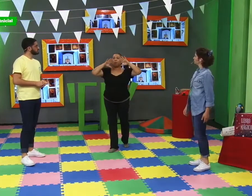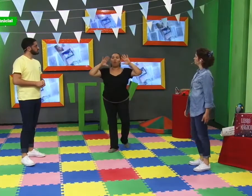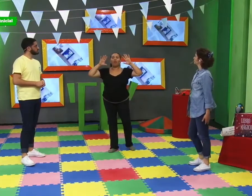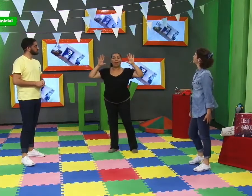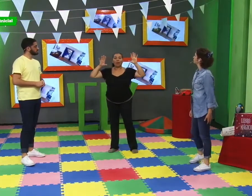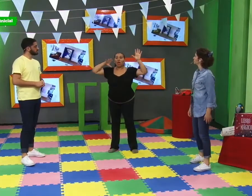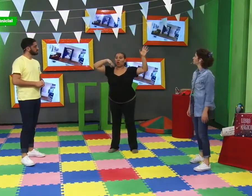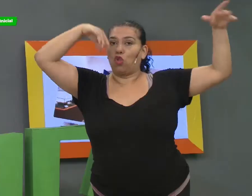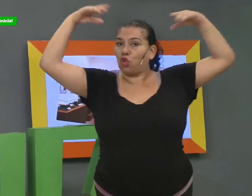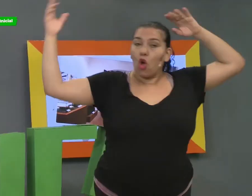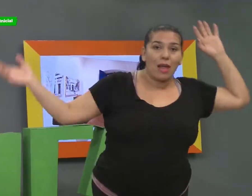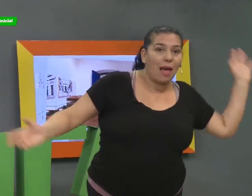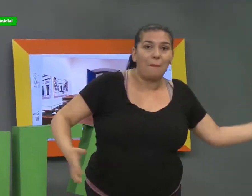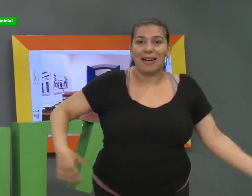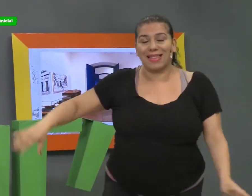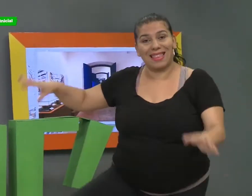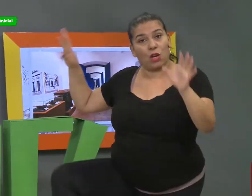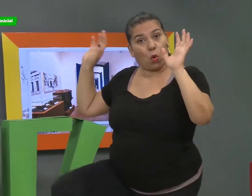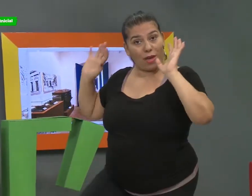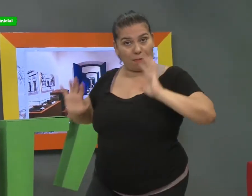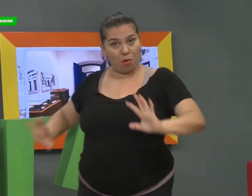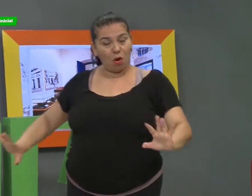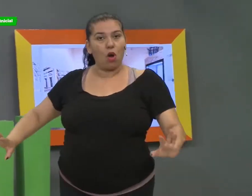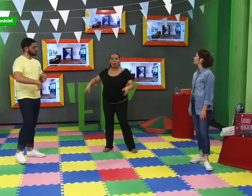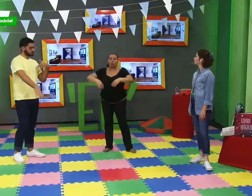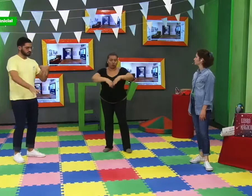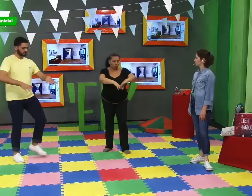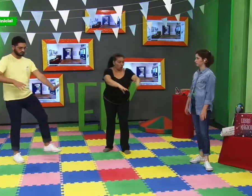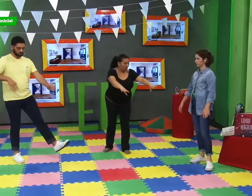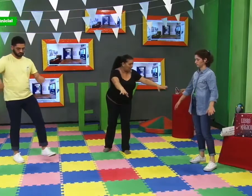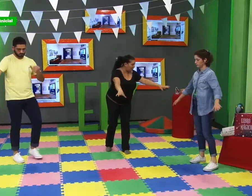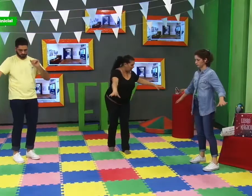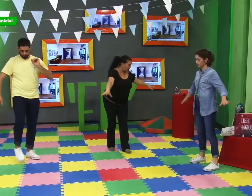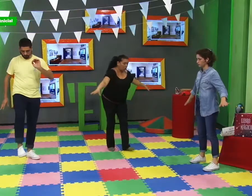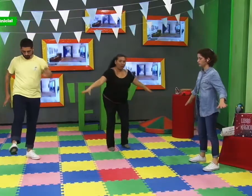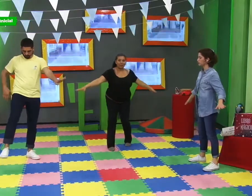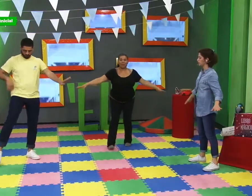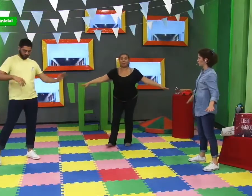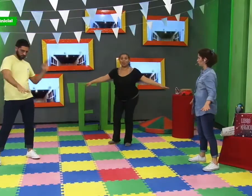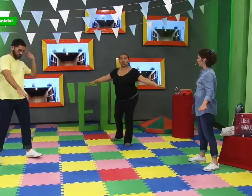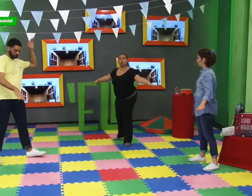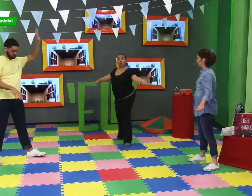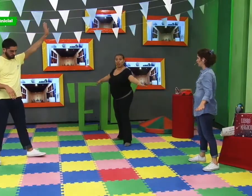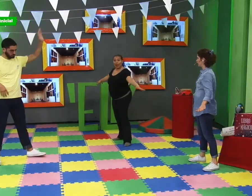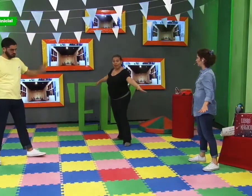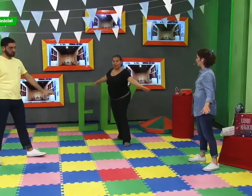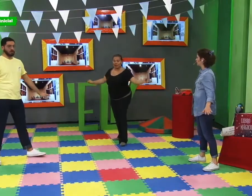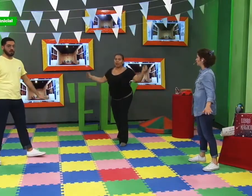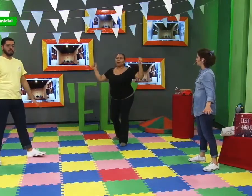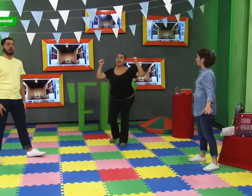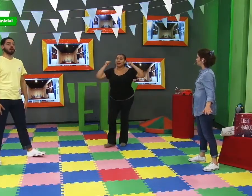poder mover con todas las partes del cuerpo por todo el espacio, que es el espacio